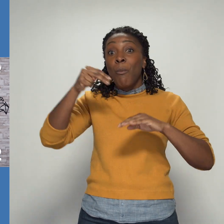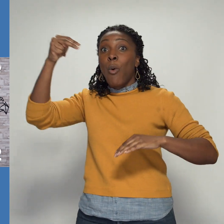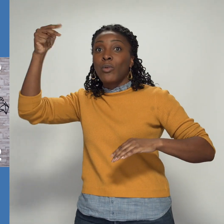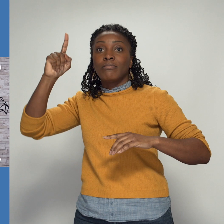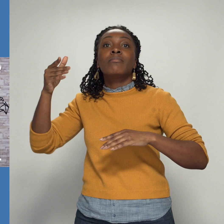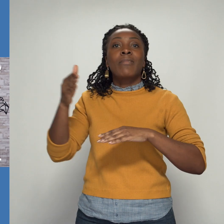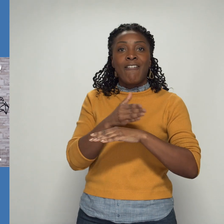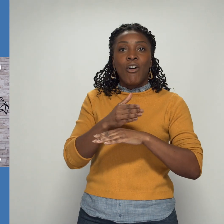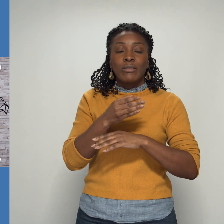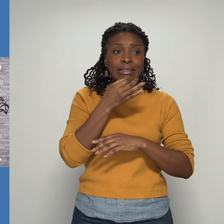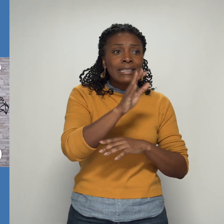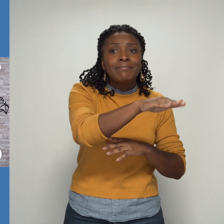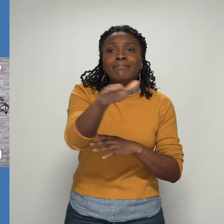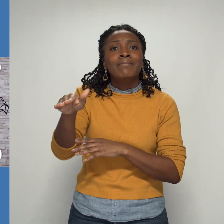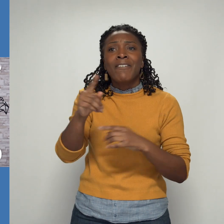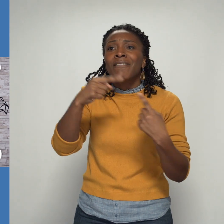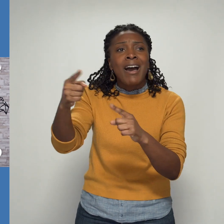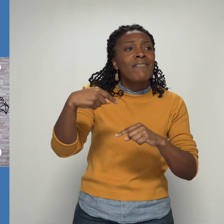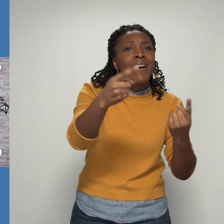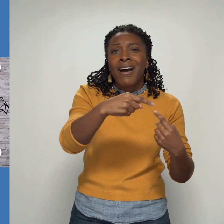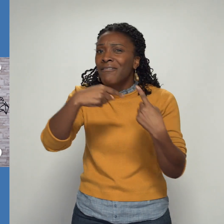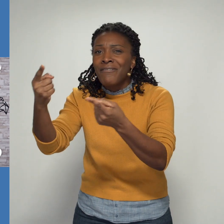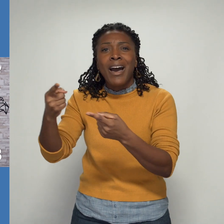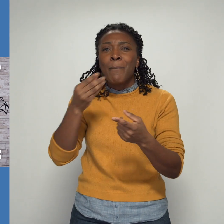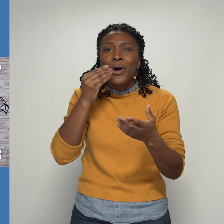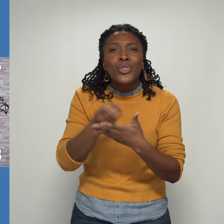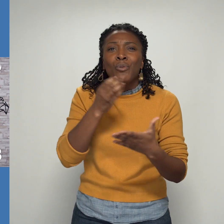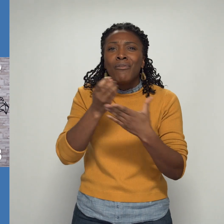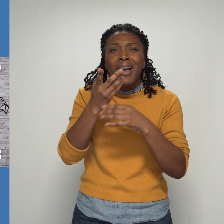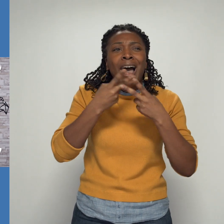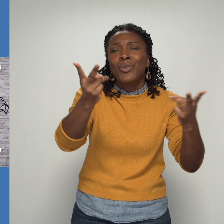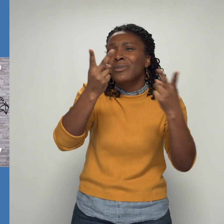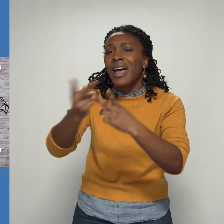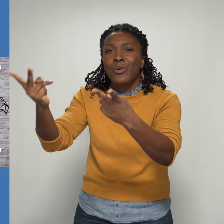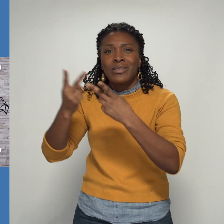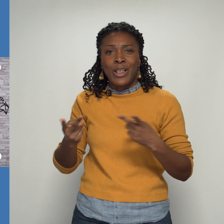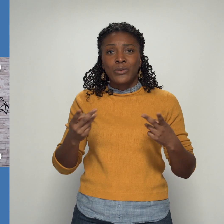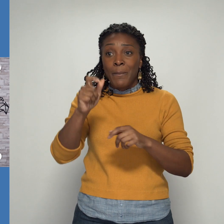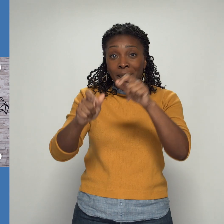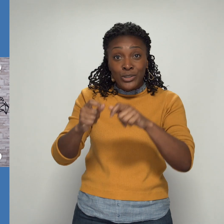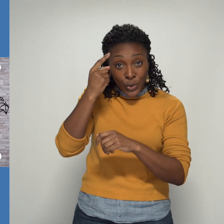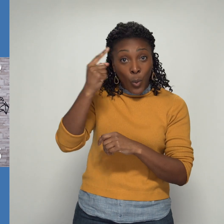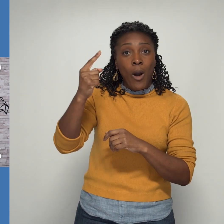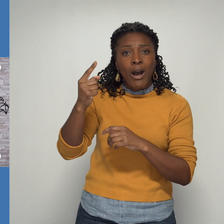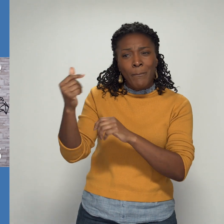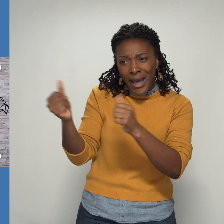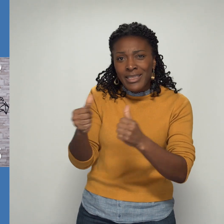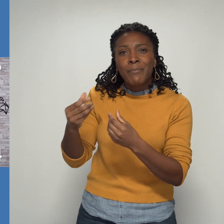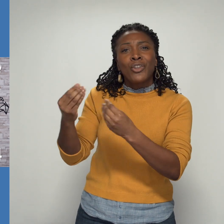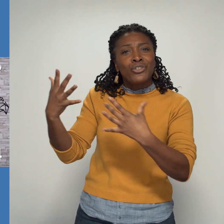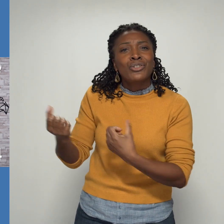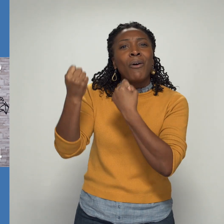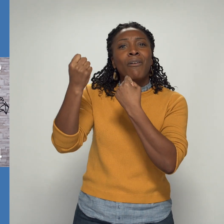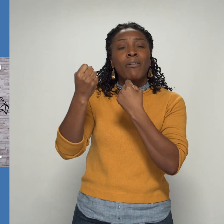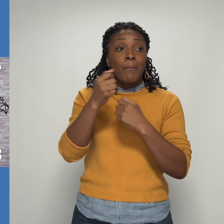monter au ciel. Il leur dit « Allez dans le monde entier, annoncez la bonne nouvelle à tous les hommes. Celui qui croira et sera baptisé